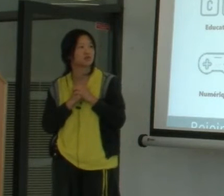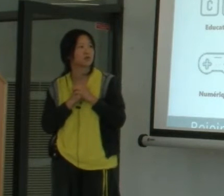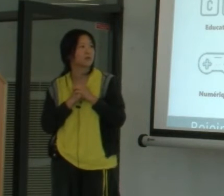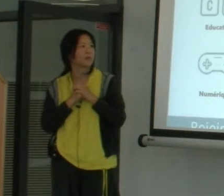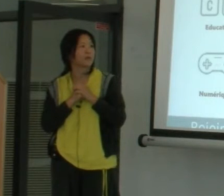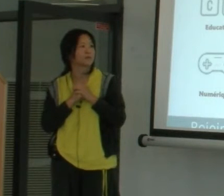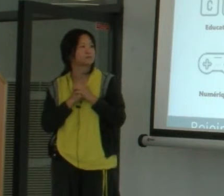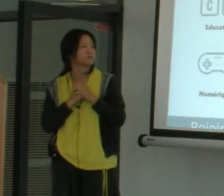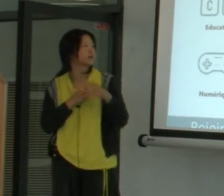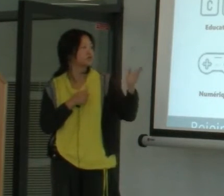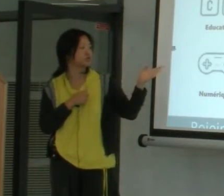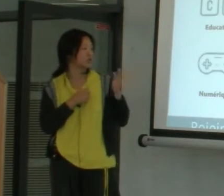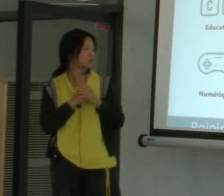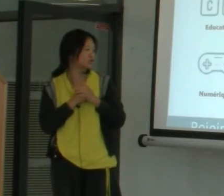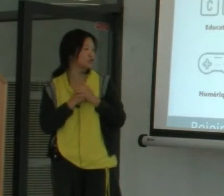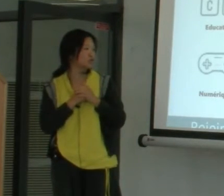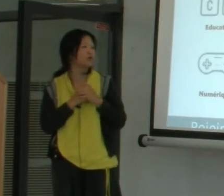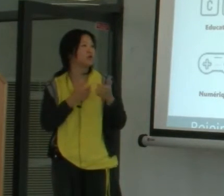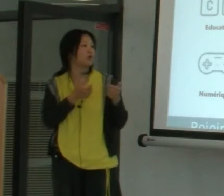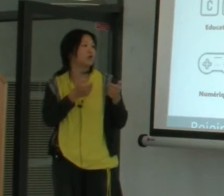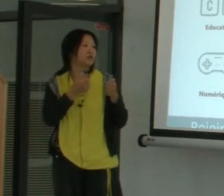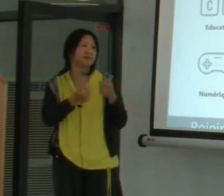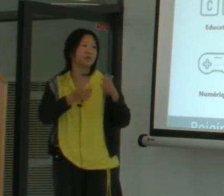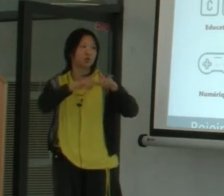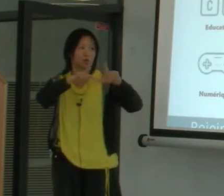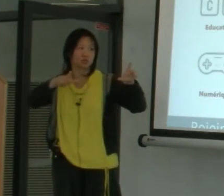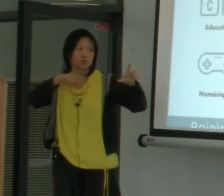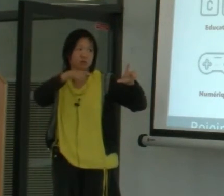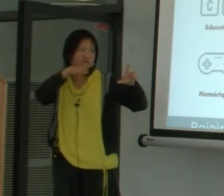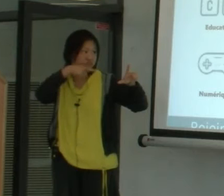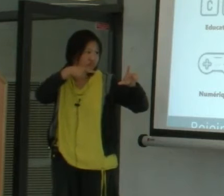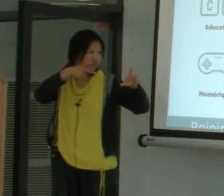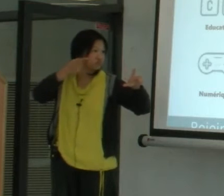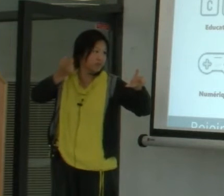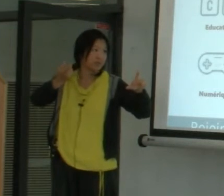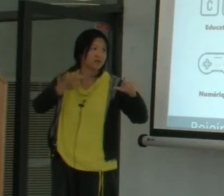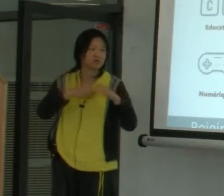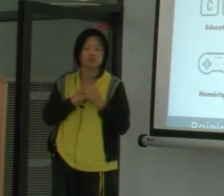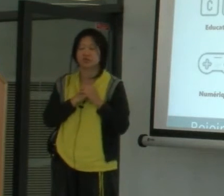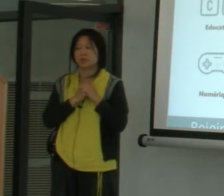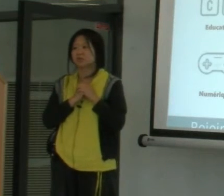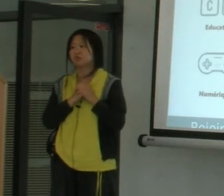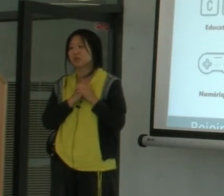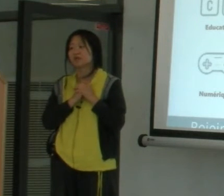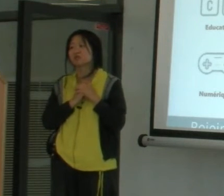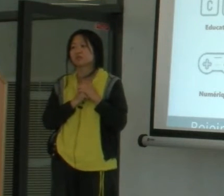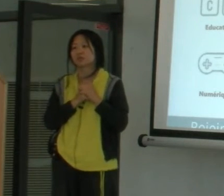société. Dans les jeux vidéo ou tablettes, aussi sur les tablettes numériques, il y a tout un tas de